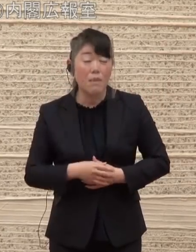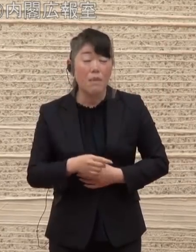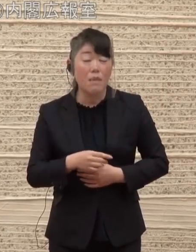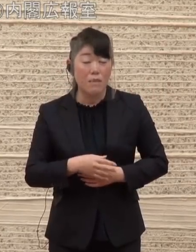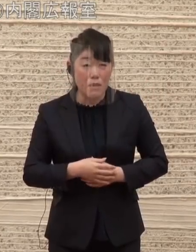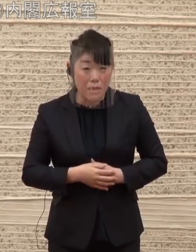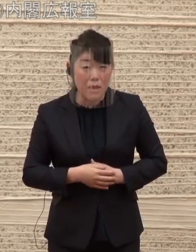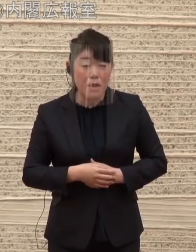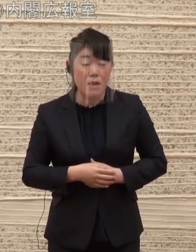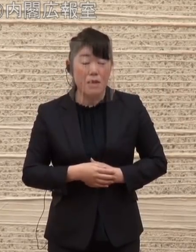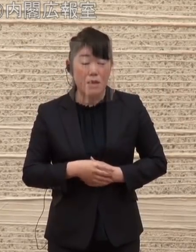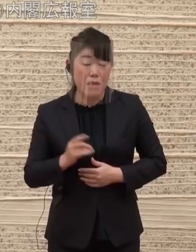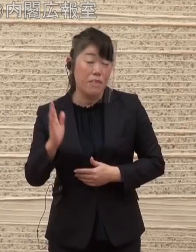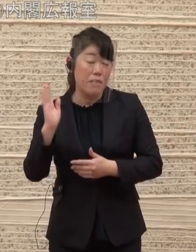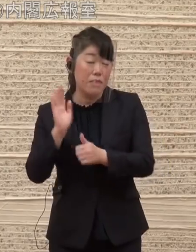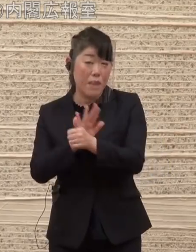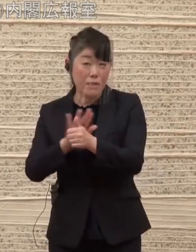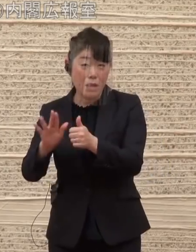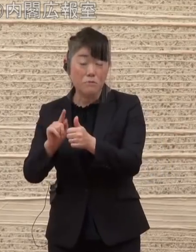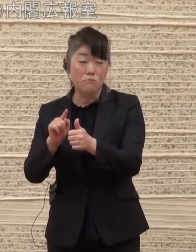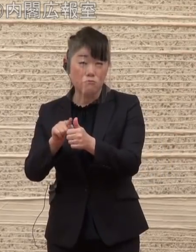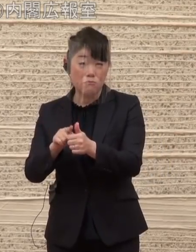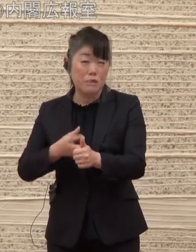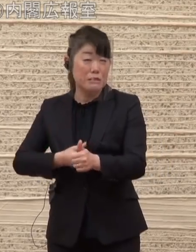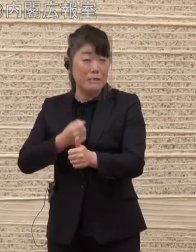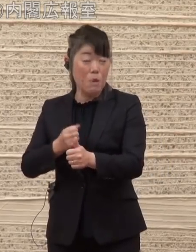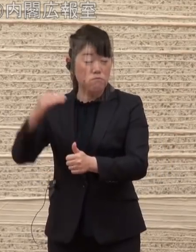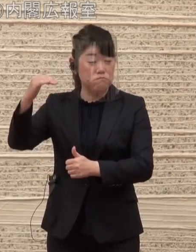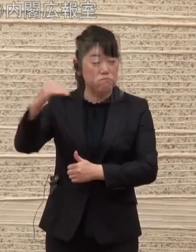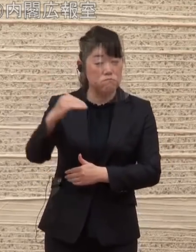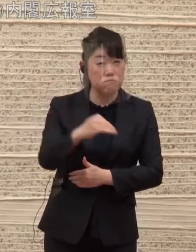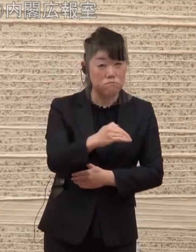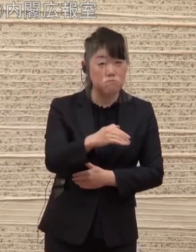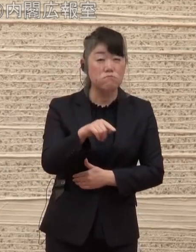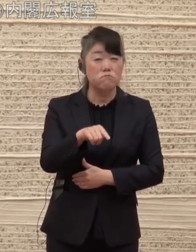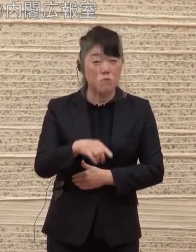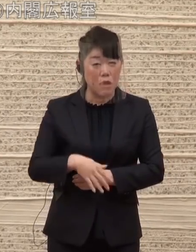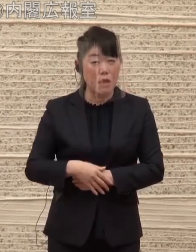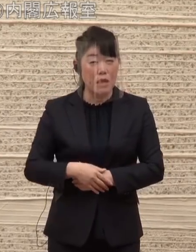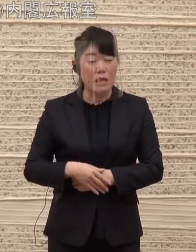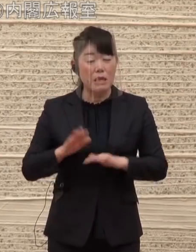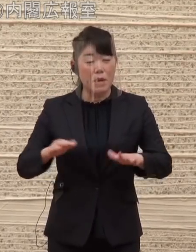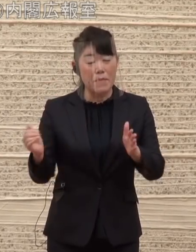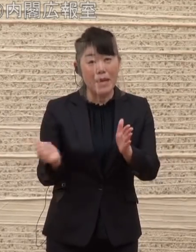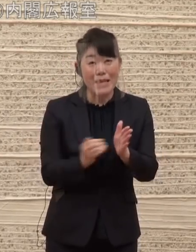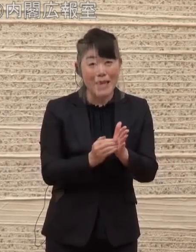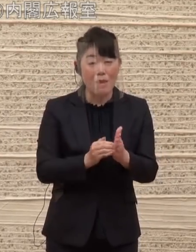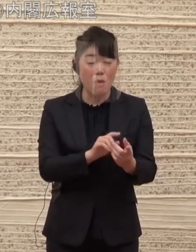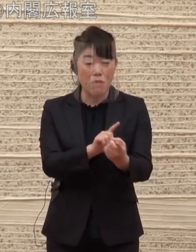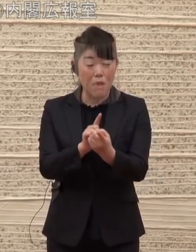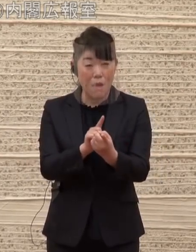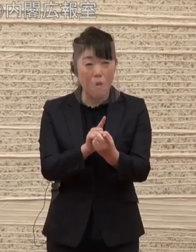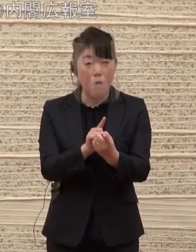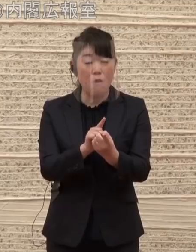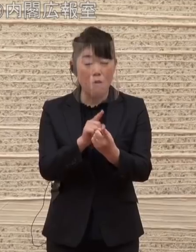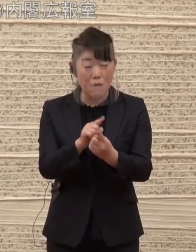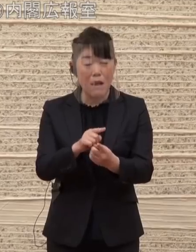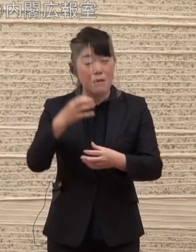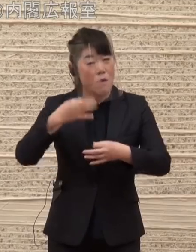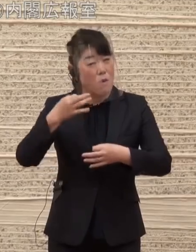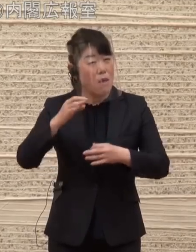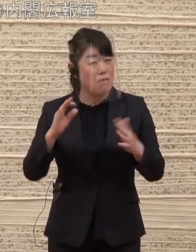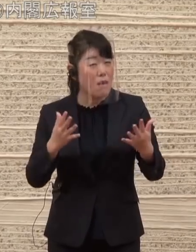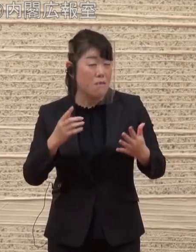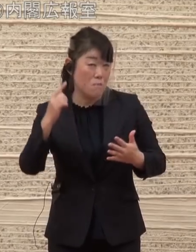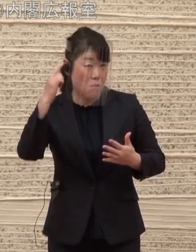の要因の1つにこれまでの政府がの対応が対策課評価されてない面もあると思いますが今後どのよう